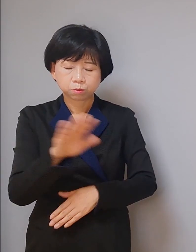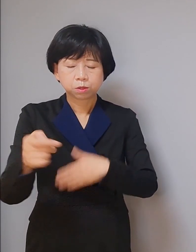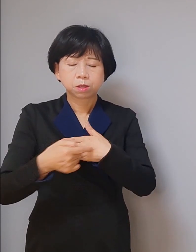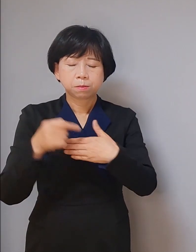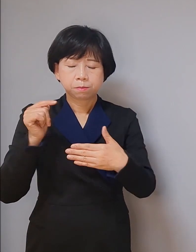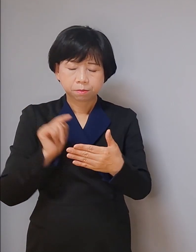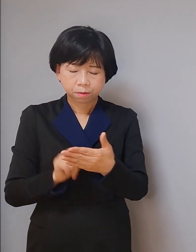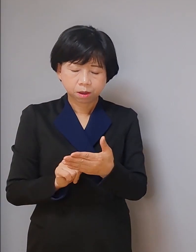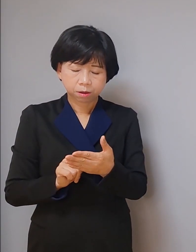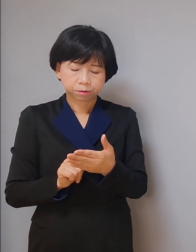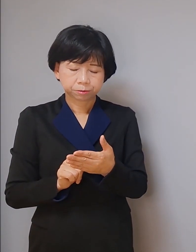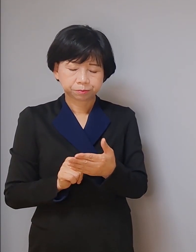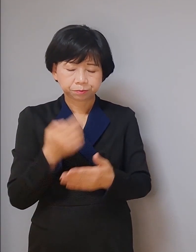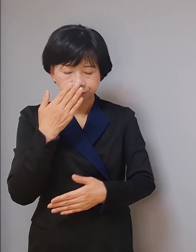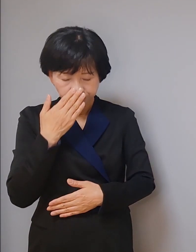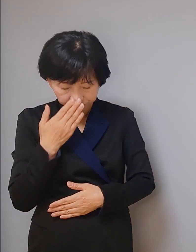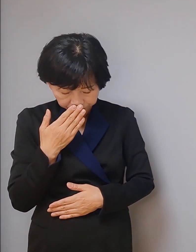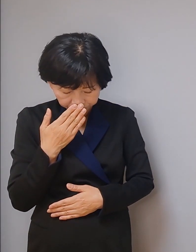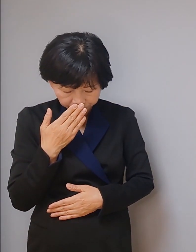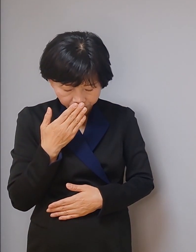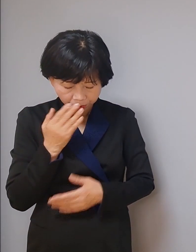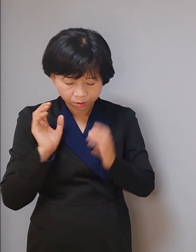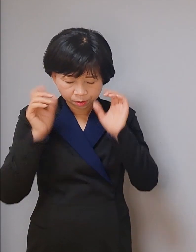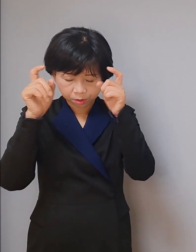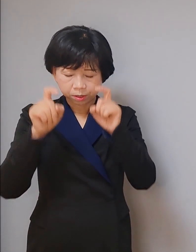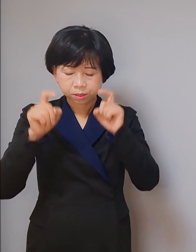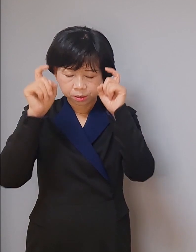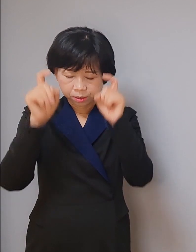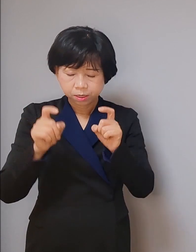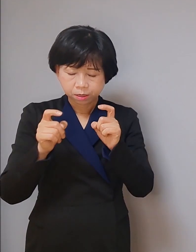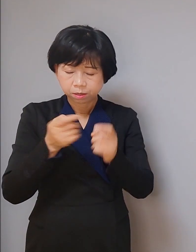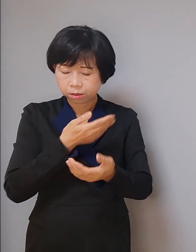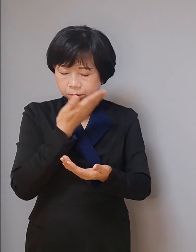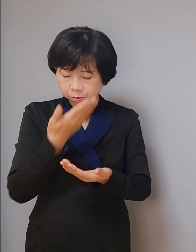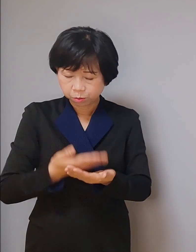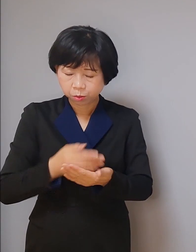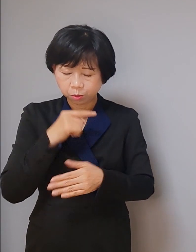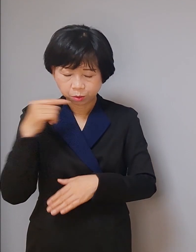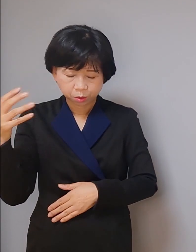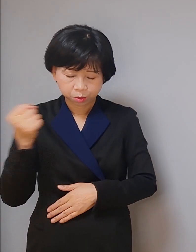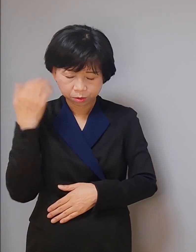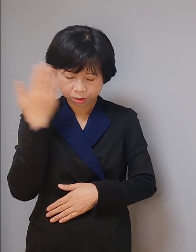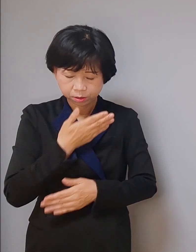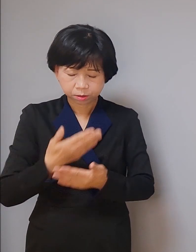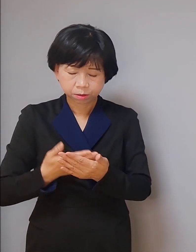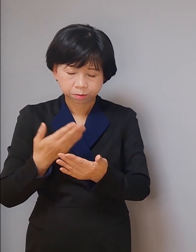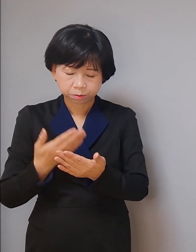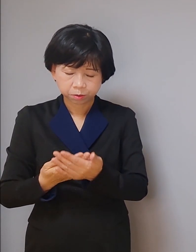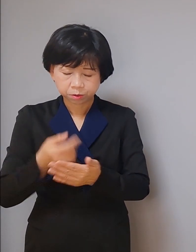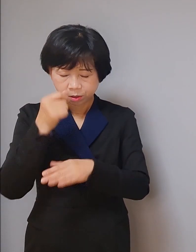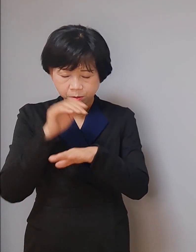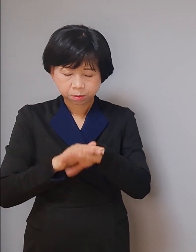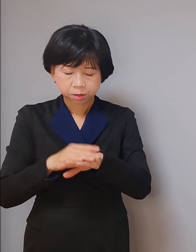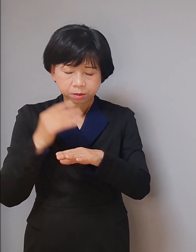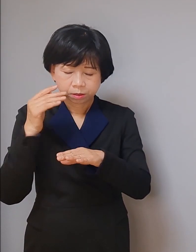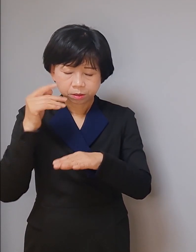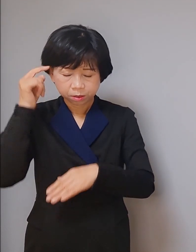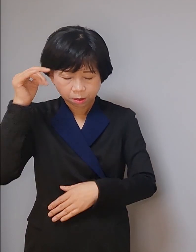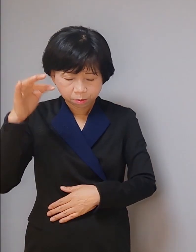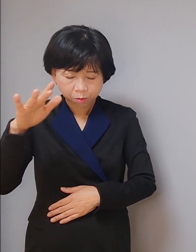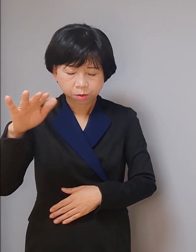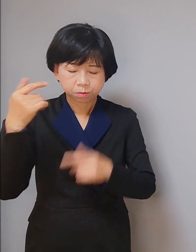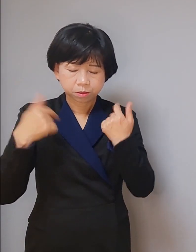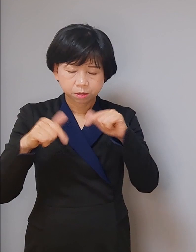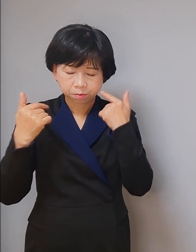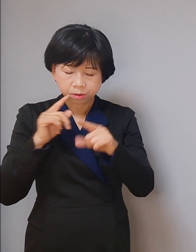깨어진 심령이 되게 해주셔서 어린 양의 보혈로 정결케 하옵소서. 예배를 더욱 사모하게 하시고